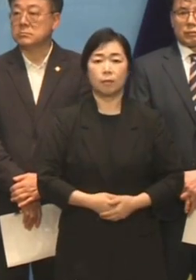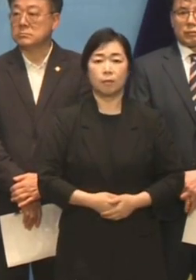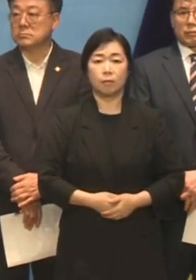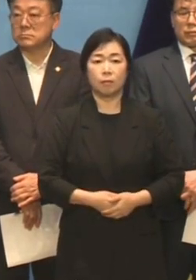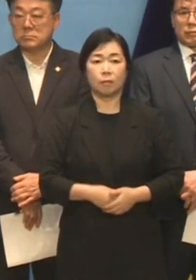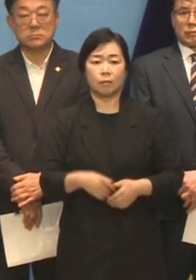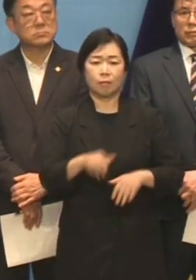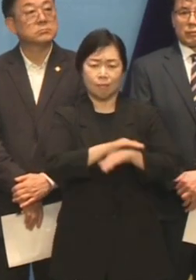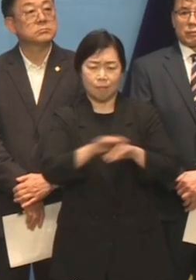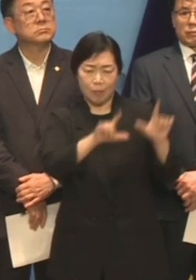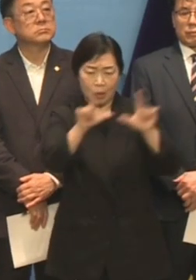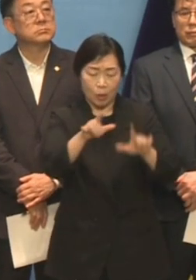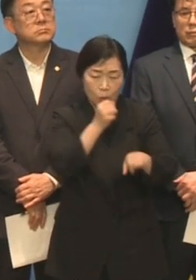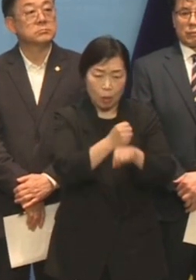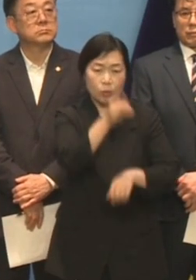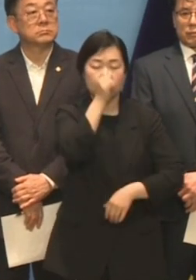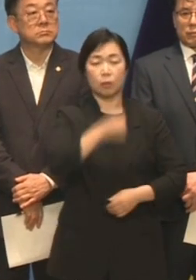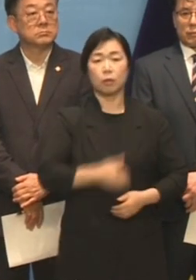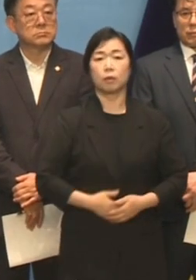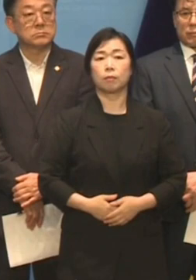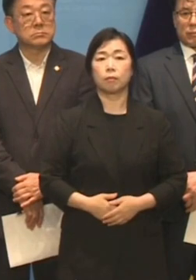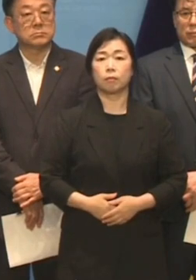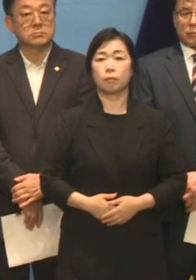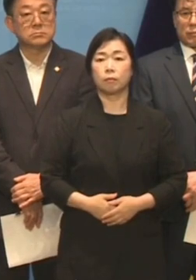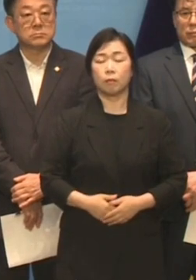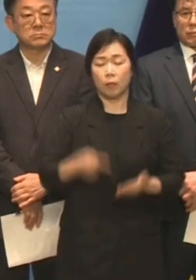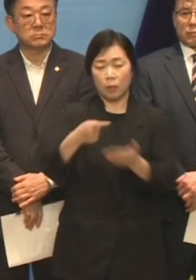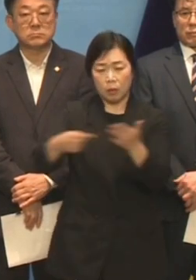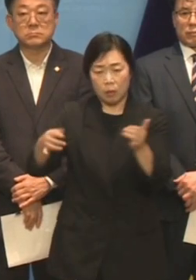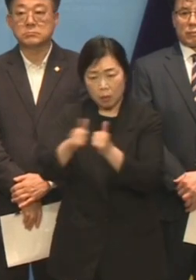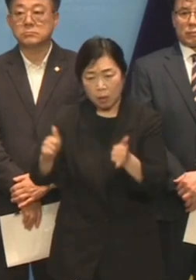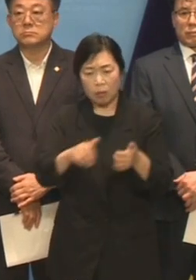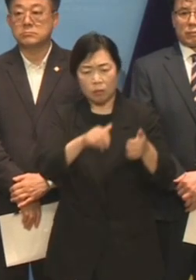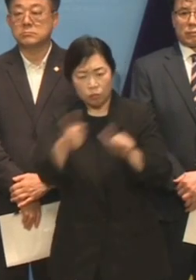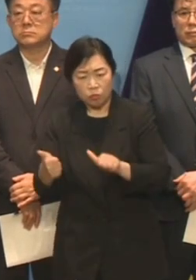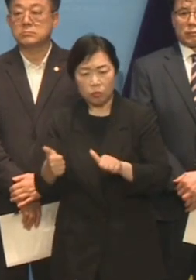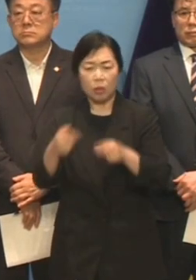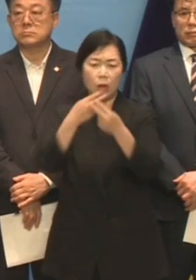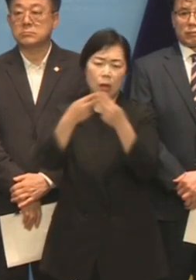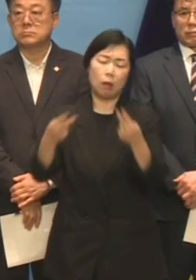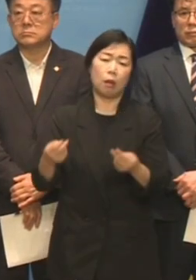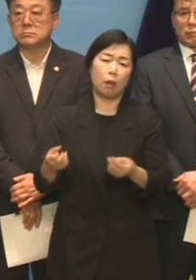사기꾼들은 떵떵거리고 비싼 결혼식 하고 있고 피해자들은 장례식 하고 있어요.